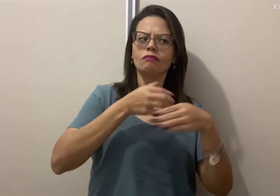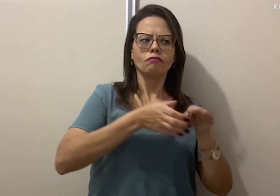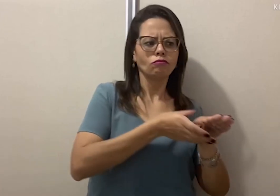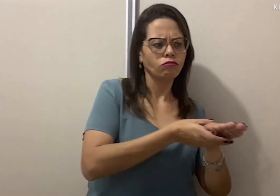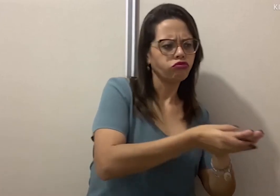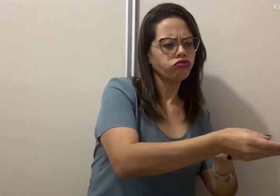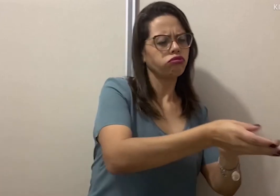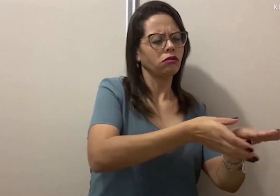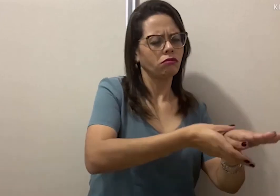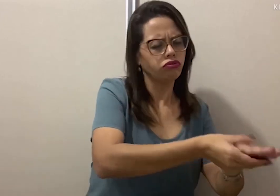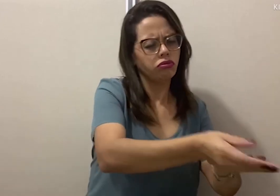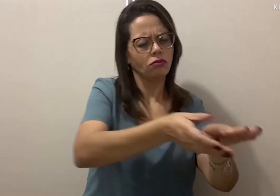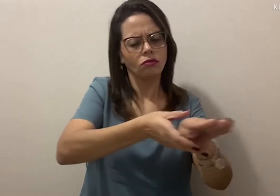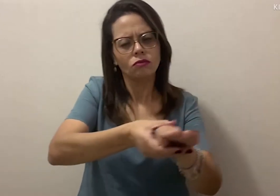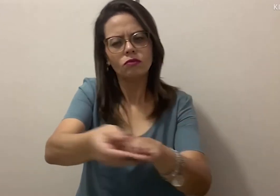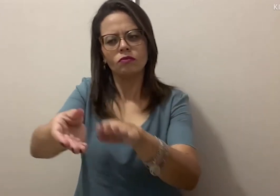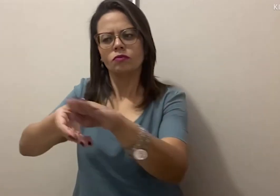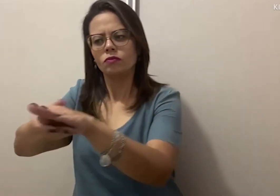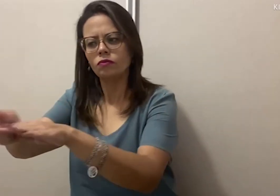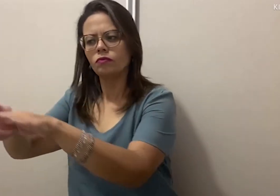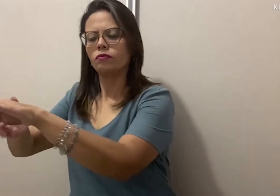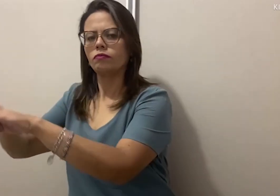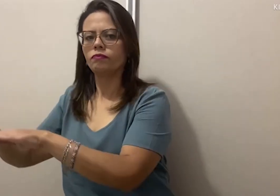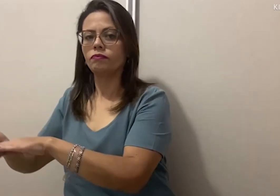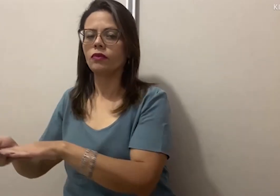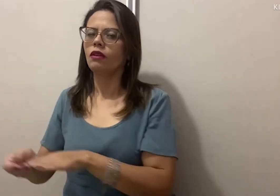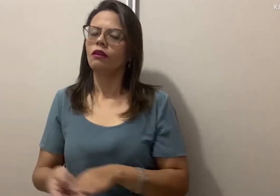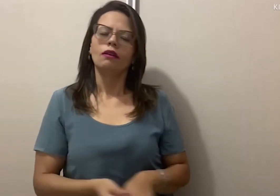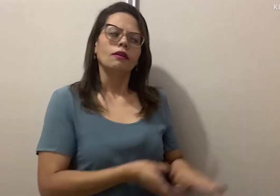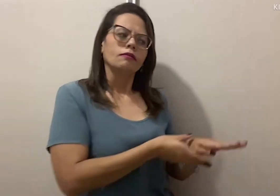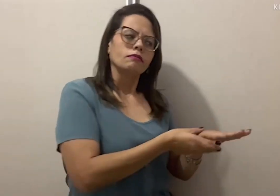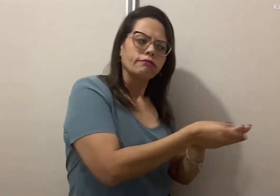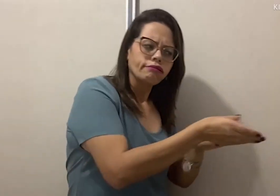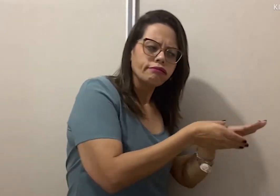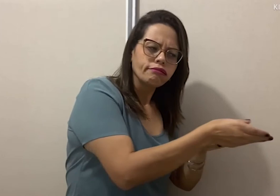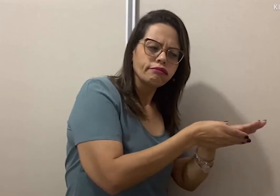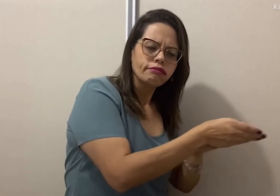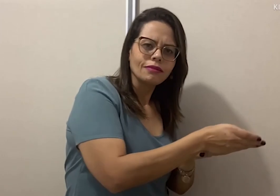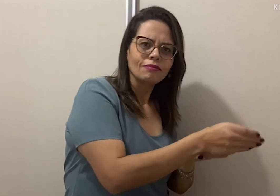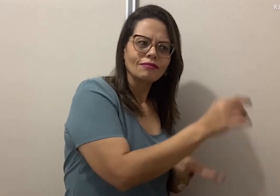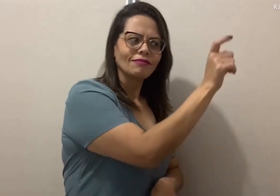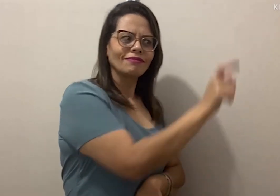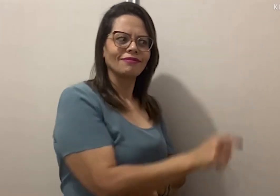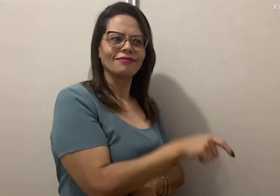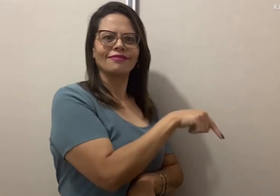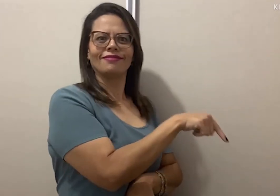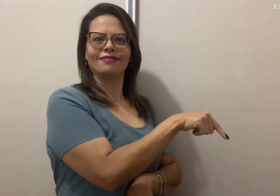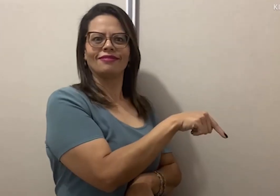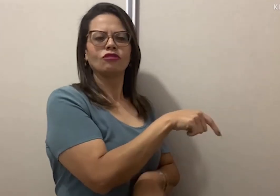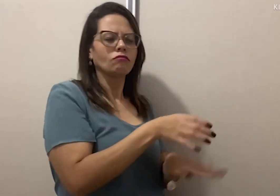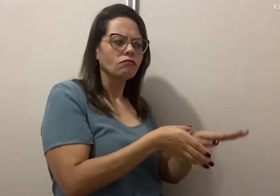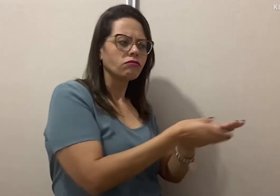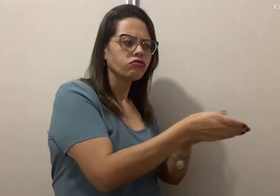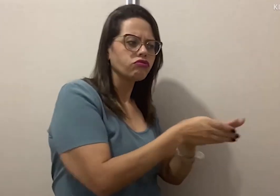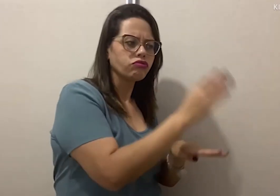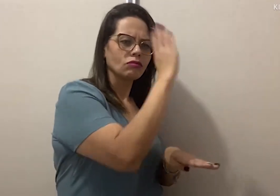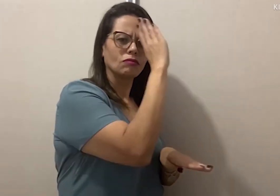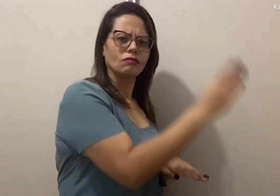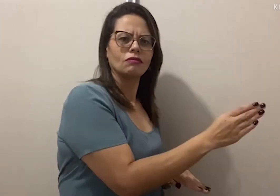me aconselha. Eu aconselho a todos. Eu aconselho a ele, a ela. É, eu marco